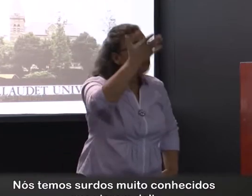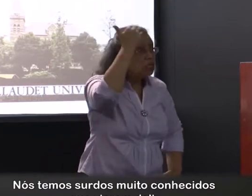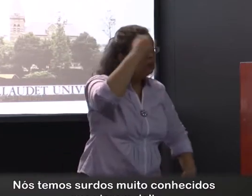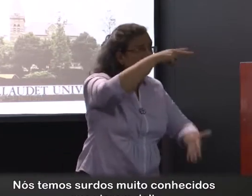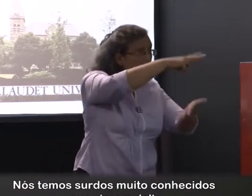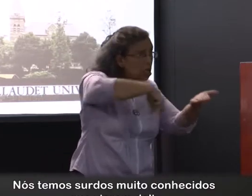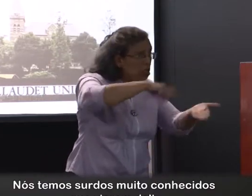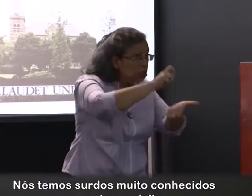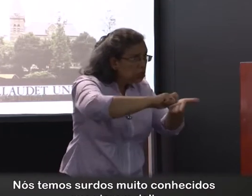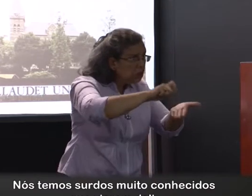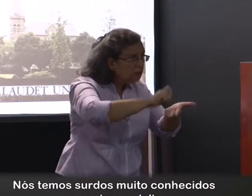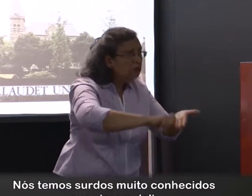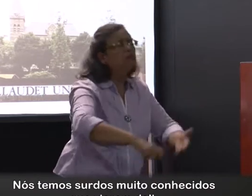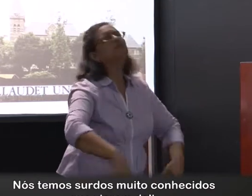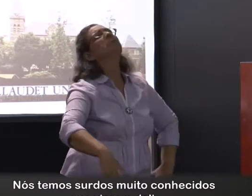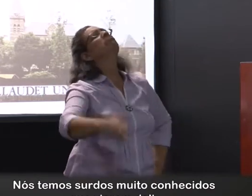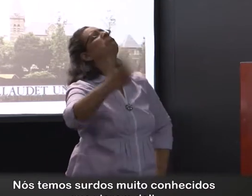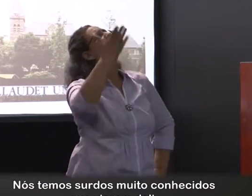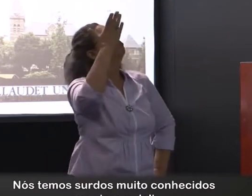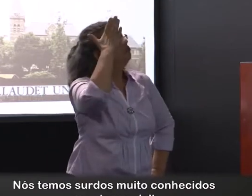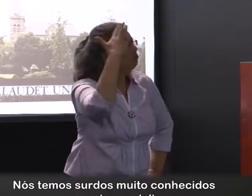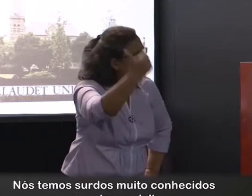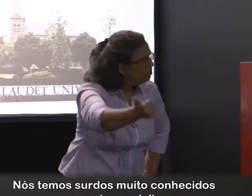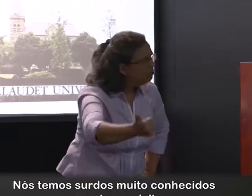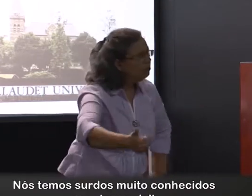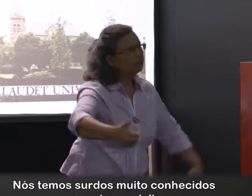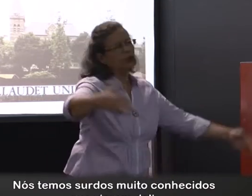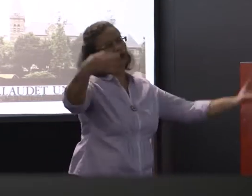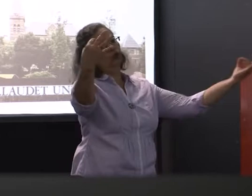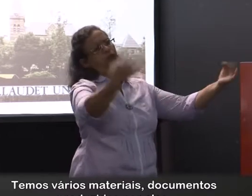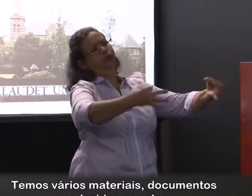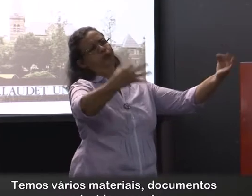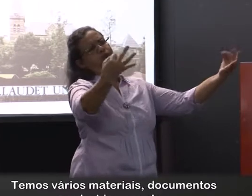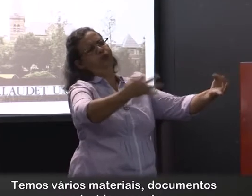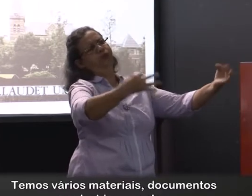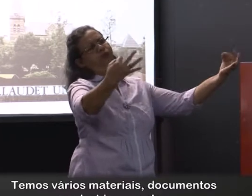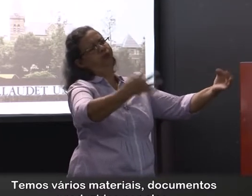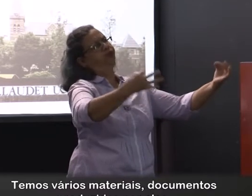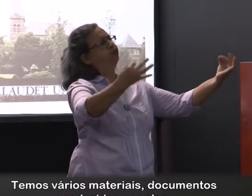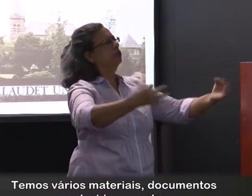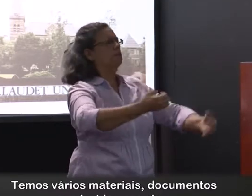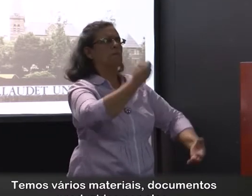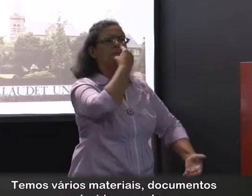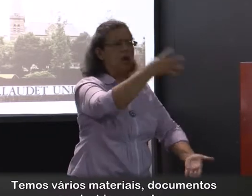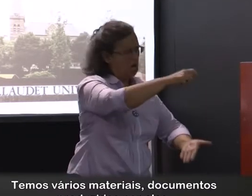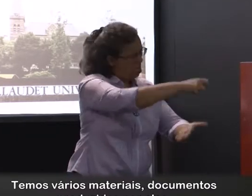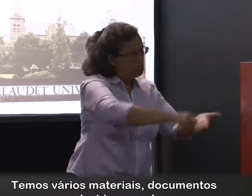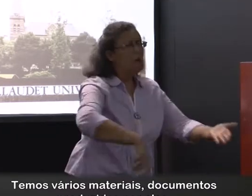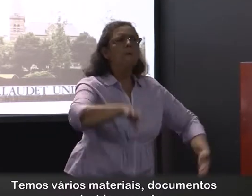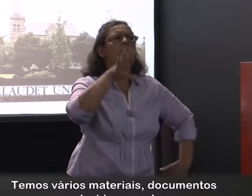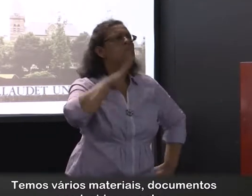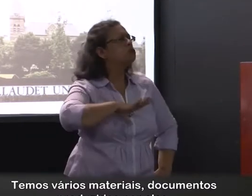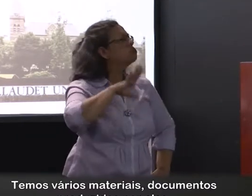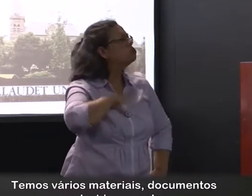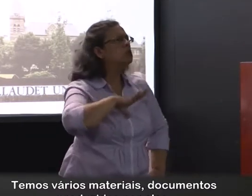muito conhecidos que vieram dali. Temos vários materiais, documentos produzidos por